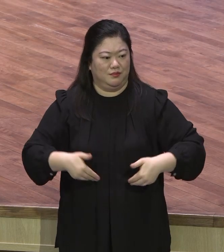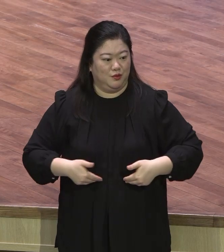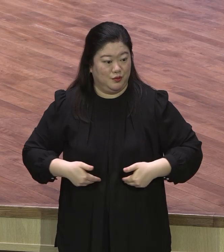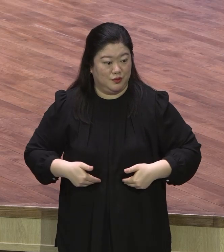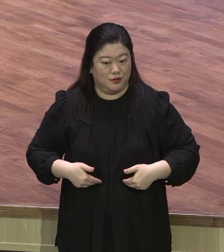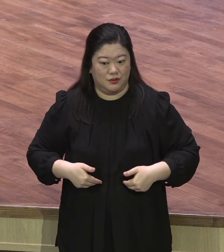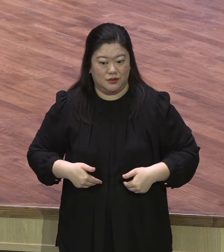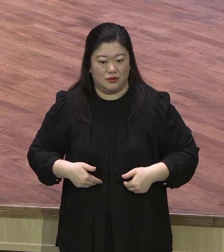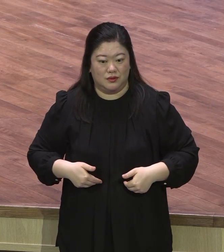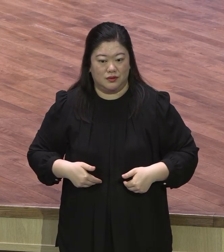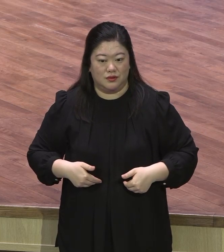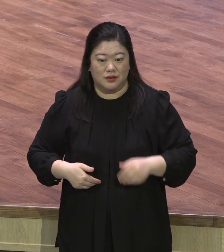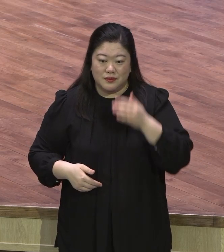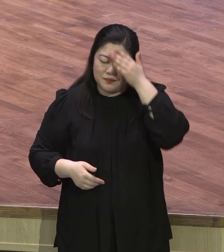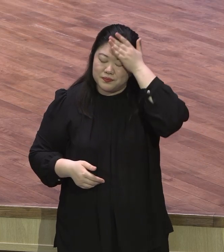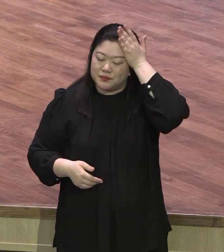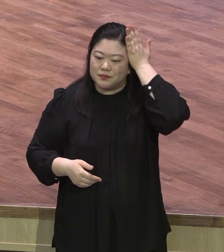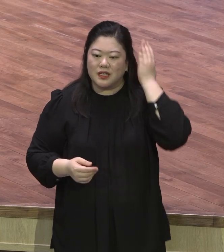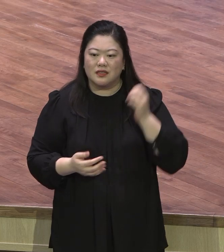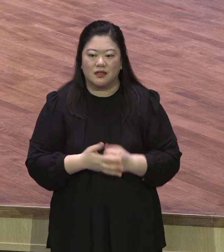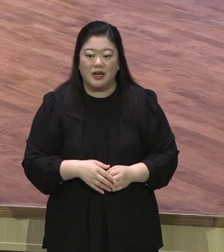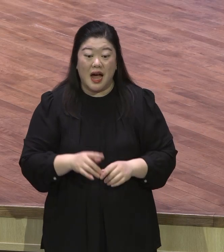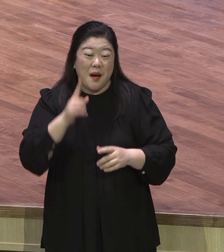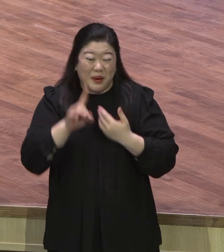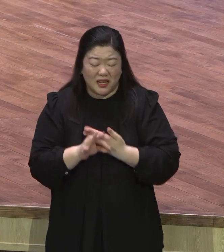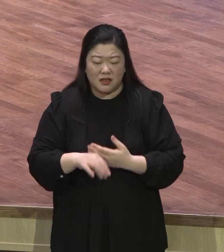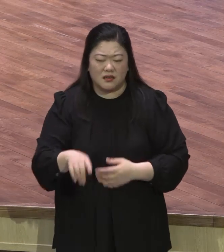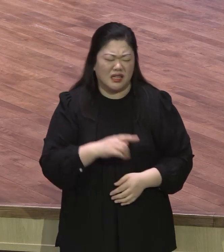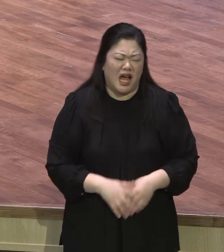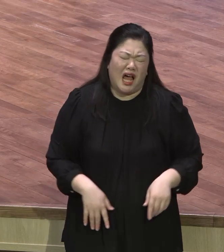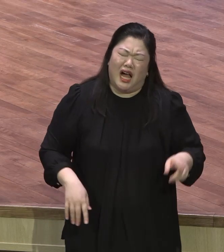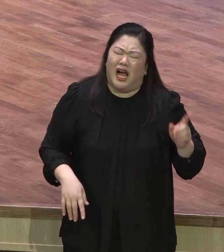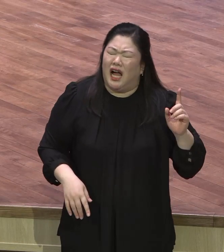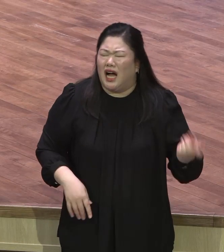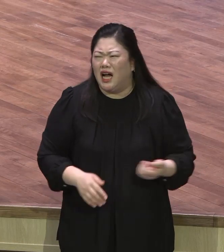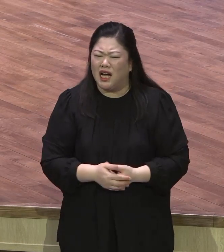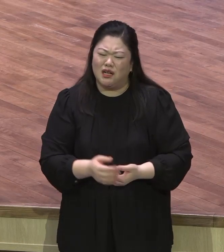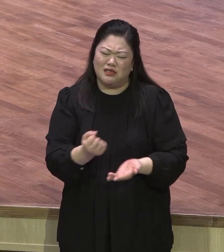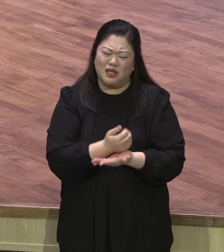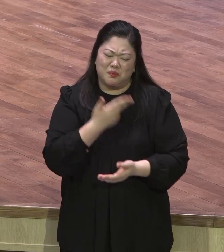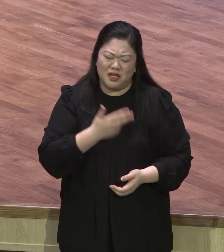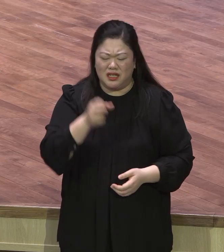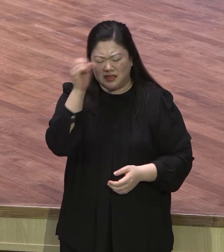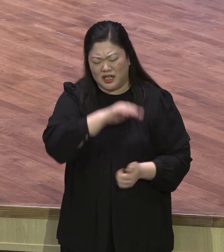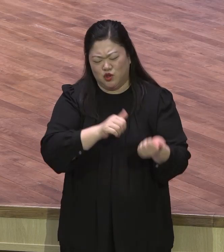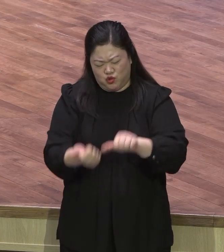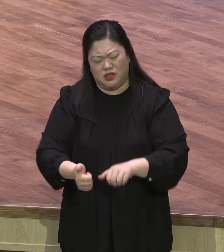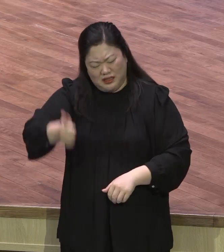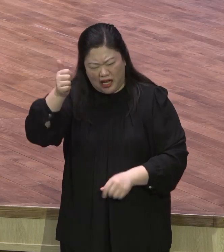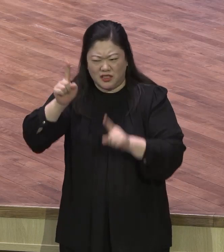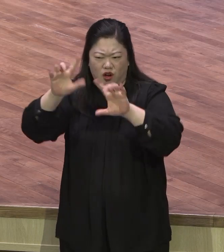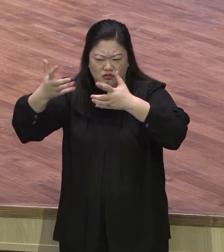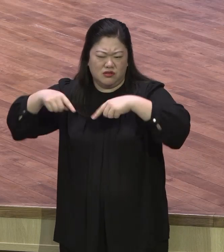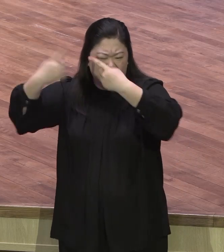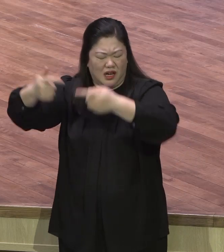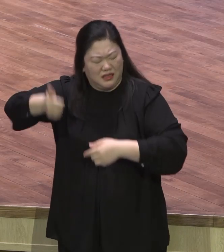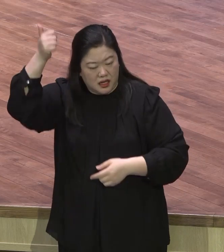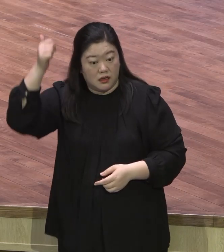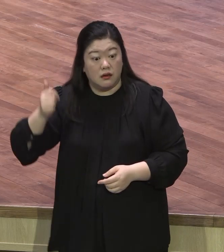아이고 빌어먹을 세상 죽어 천당이나 가요. 아니에요. 이 땅에서 천국이 되죠. 주님이 이만 계시는 곳이 천국이잖아요.